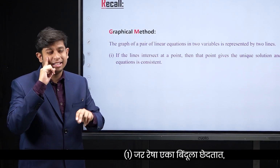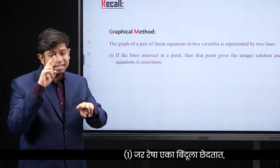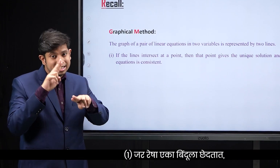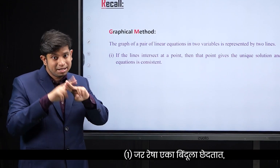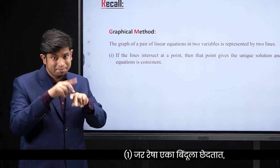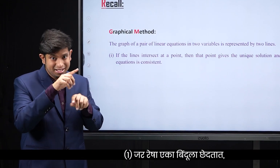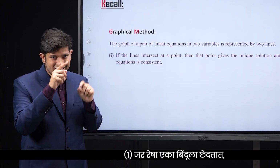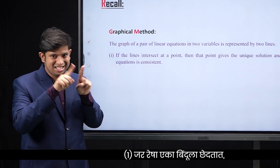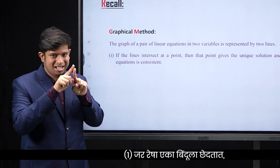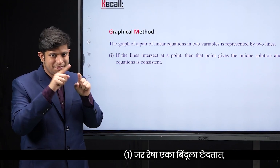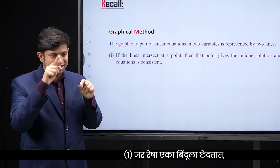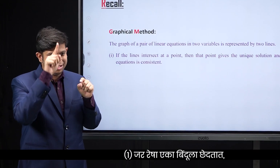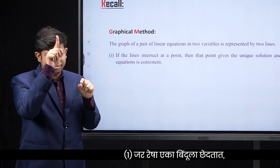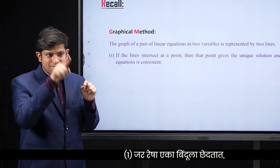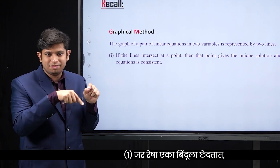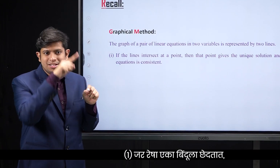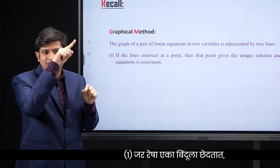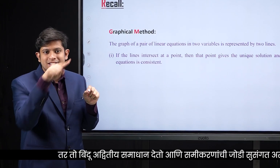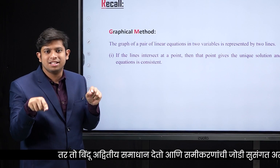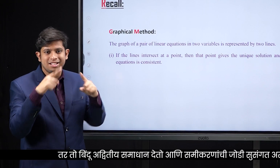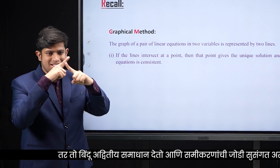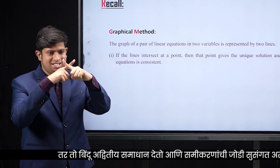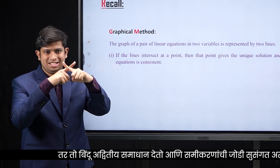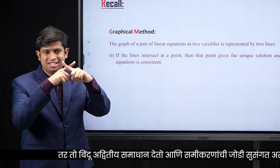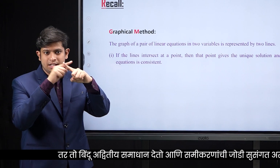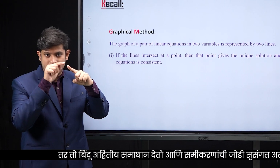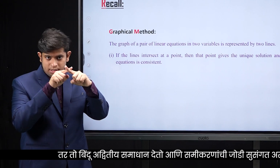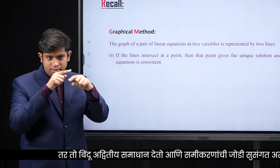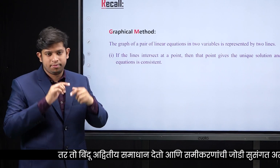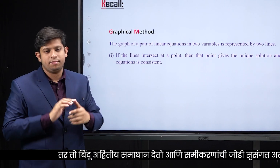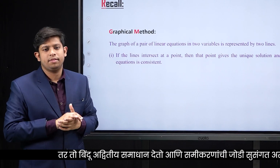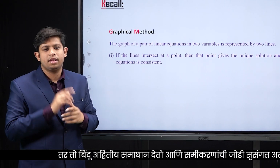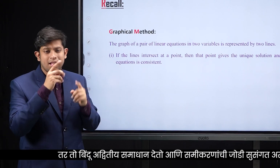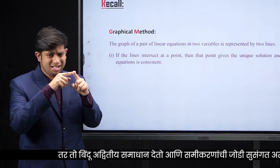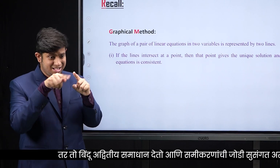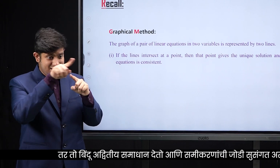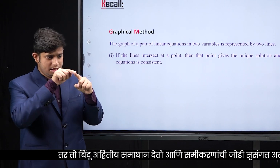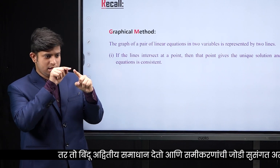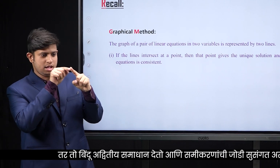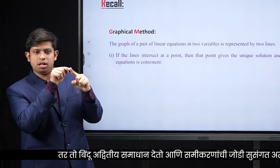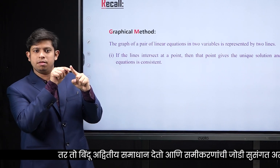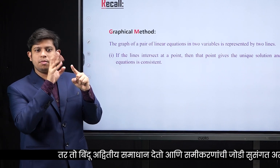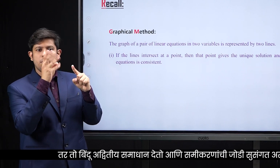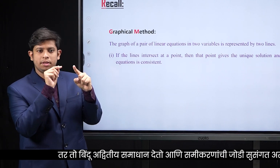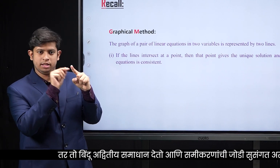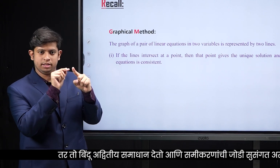1. जर रेषा एका बिंदूला छेदतात तर दोन बिंदू अद्वितीय समाधान देतो आणि समीकरणांची जोडी सुसंगत